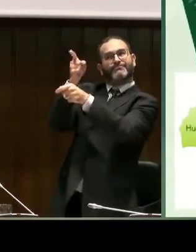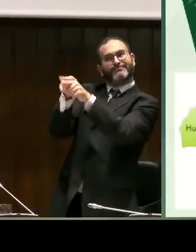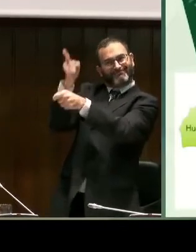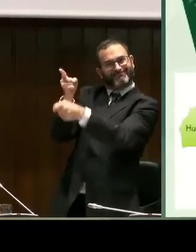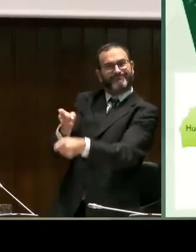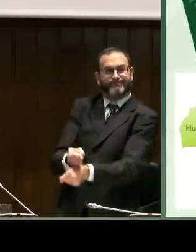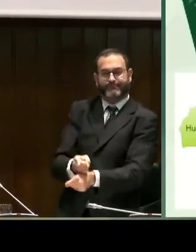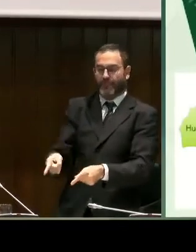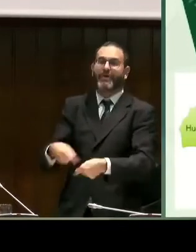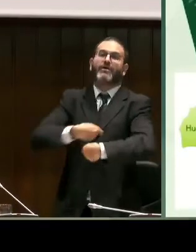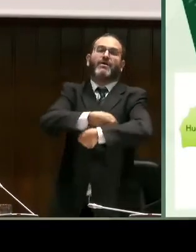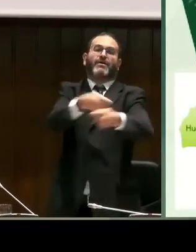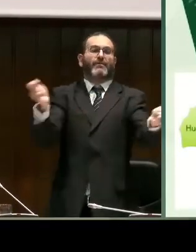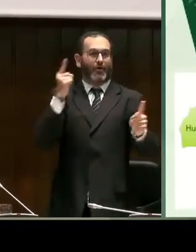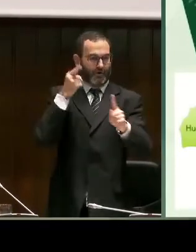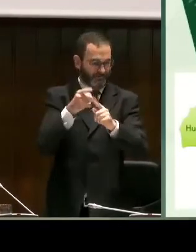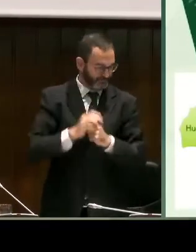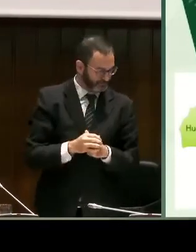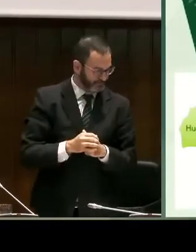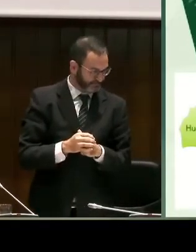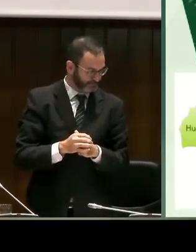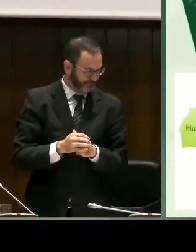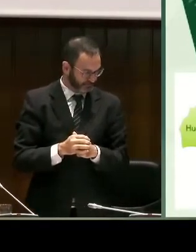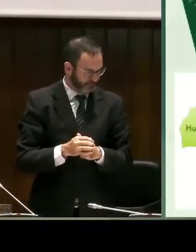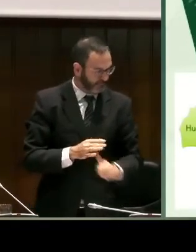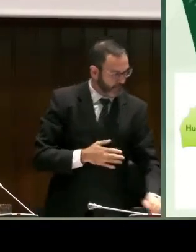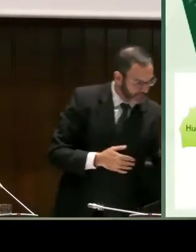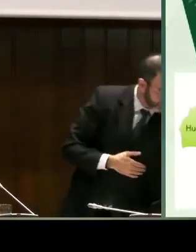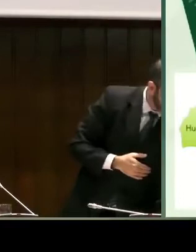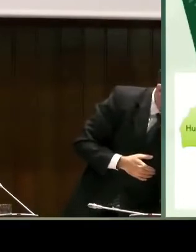del contenido de la ley y de las imposiciones que se recogen en ella.